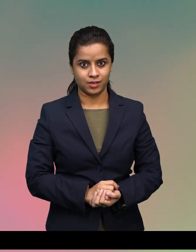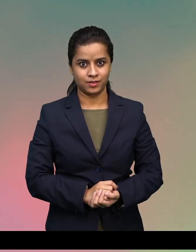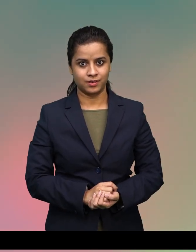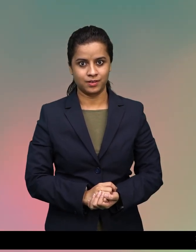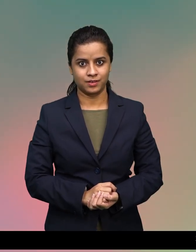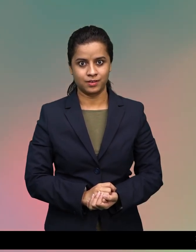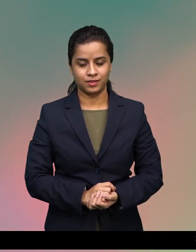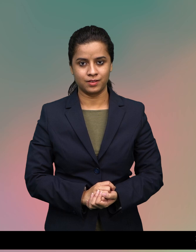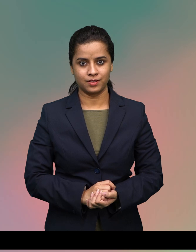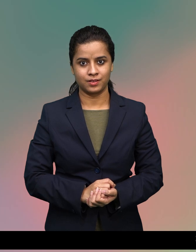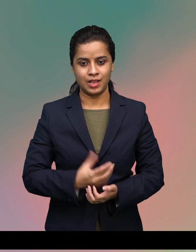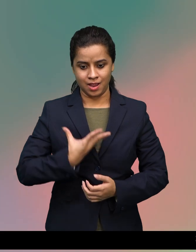ಹೃದಯದ ಕವಾಟಗಳು.